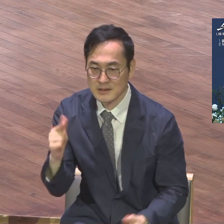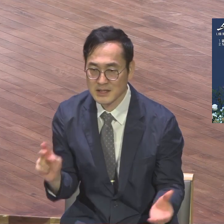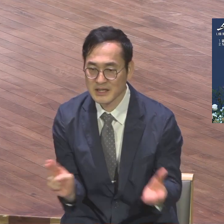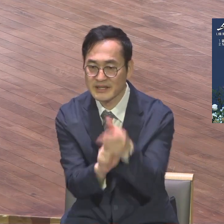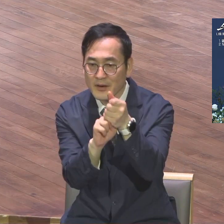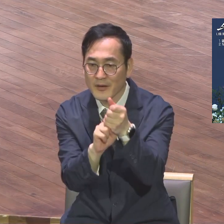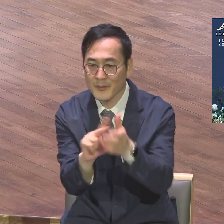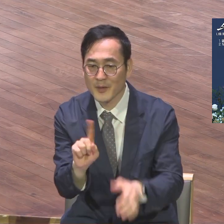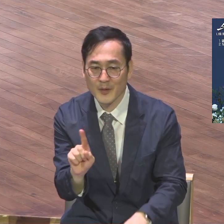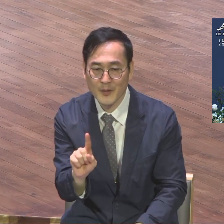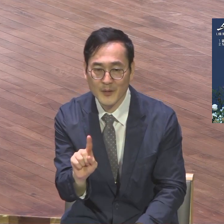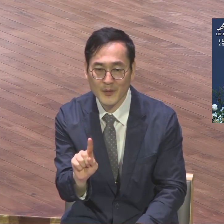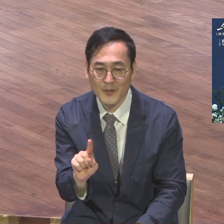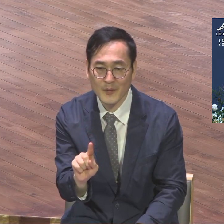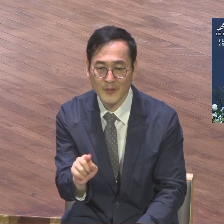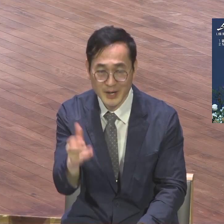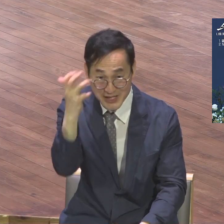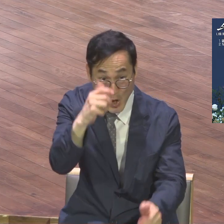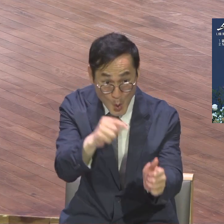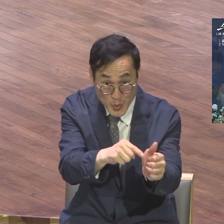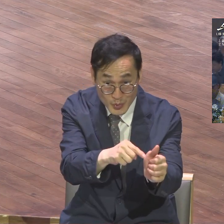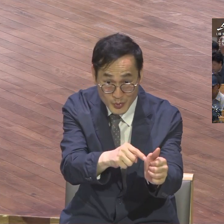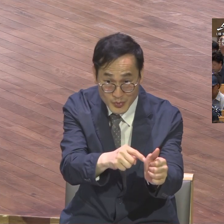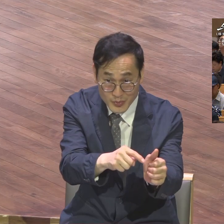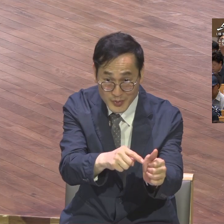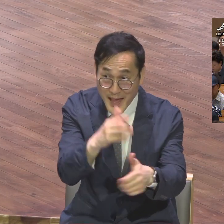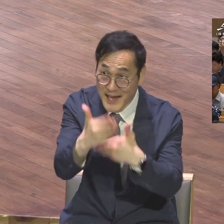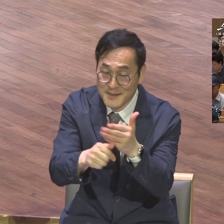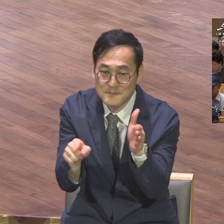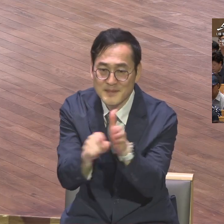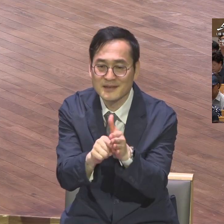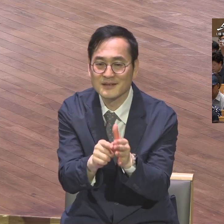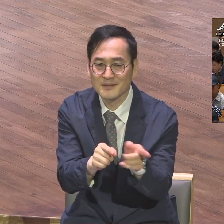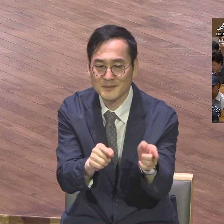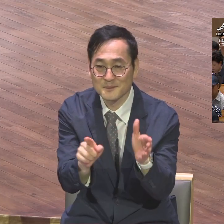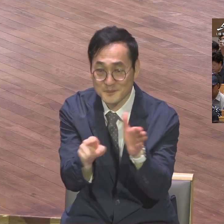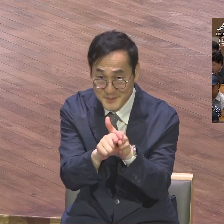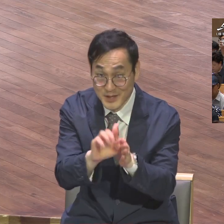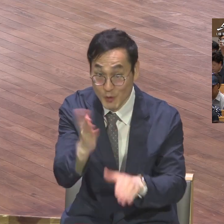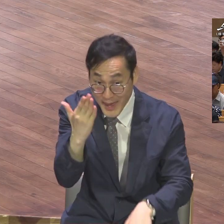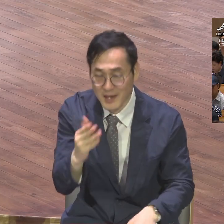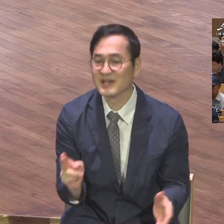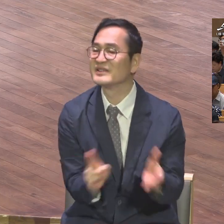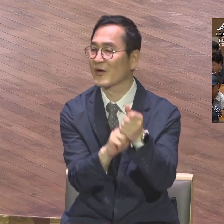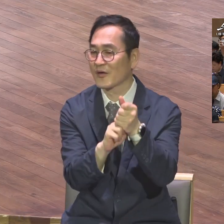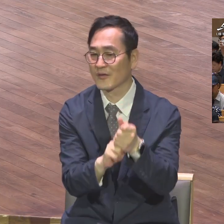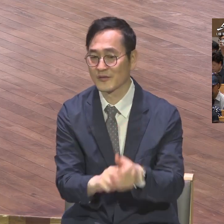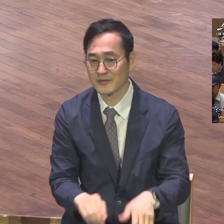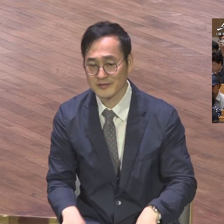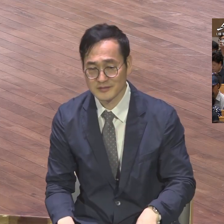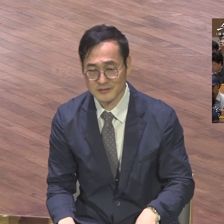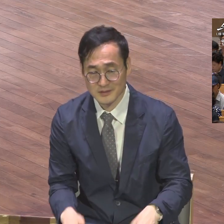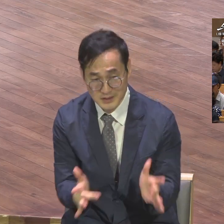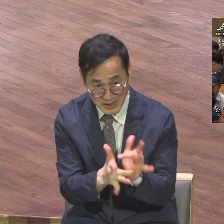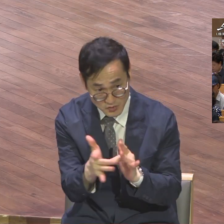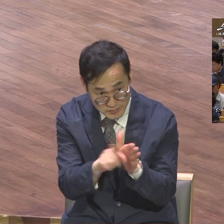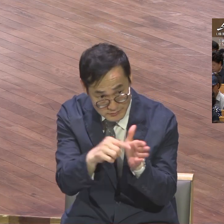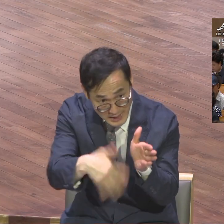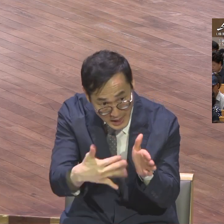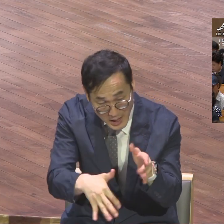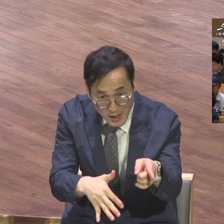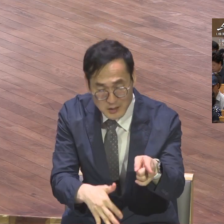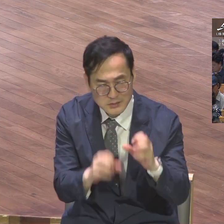기적, 한 영혼이 주께 돌아온 것입니다. 기적이에요. 세가족 한 사람 한 사람이